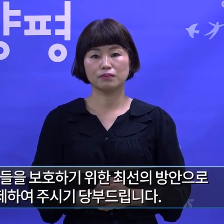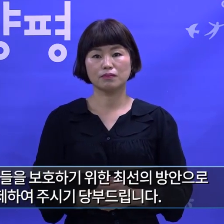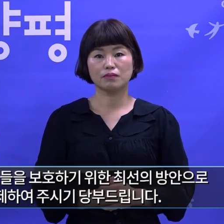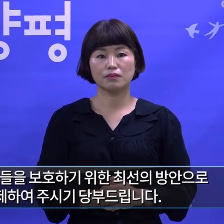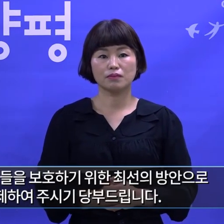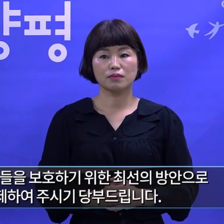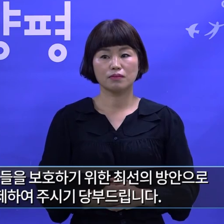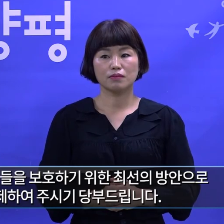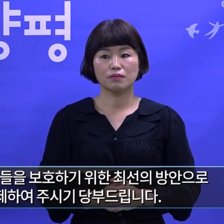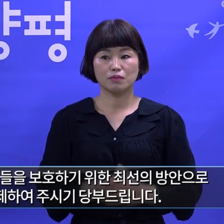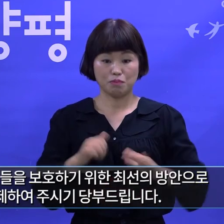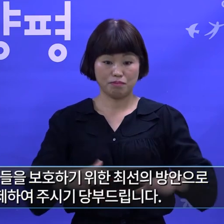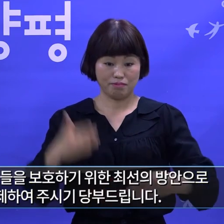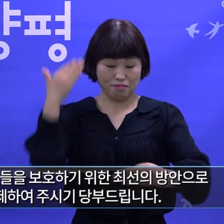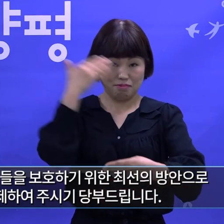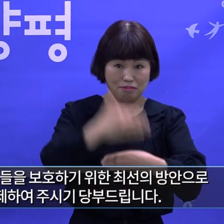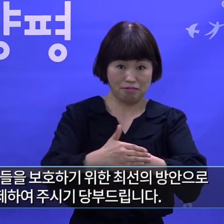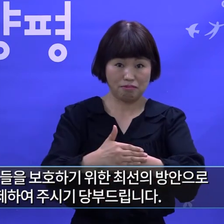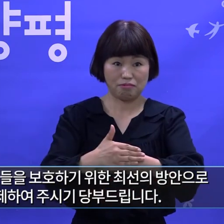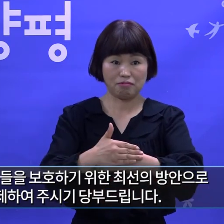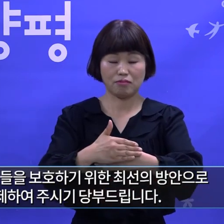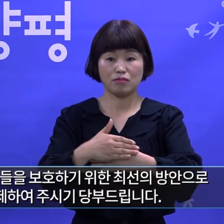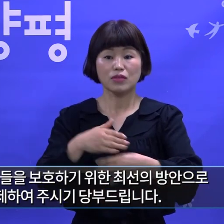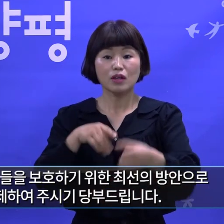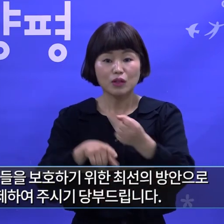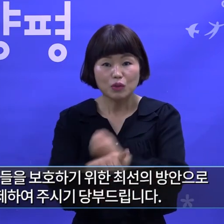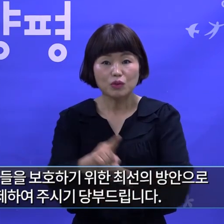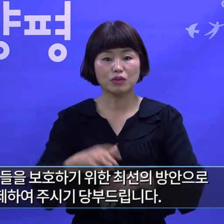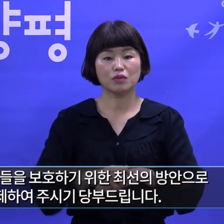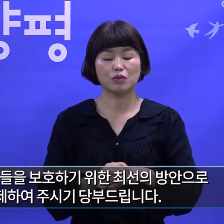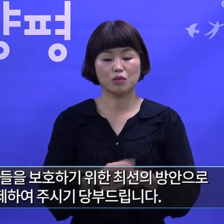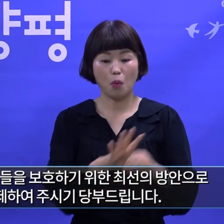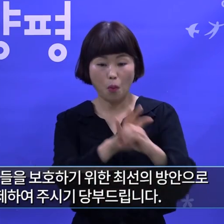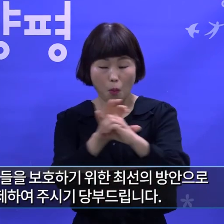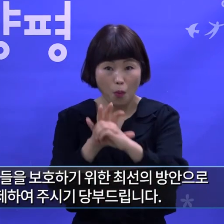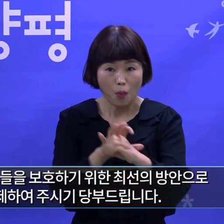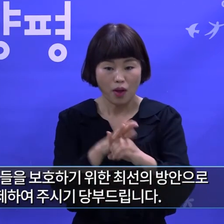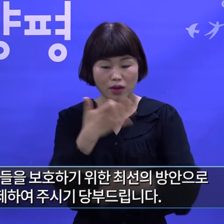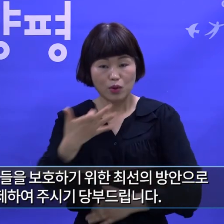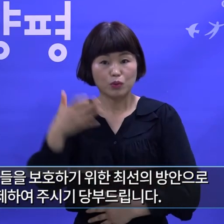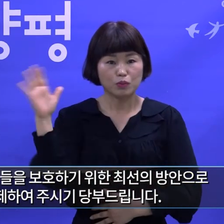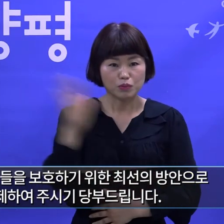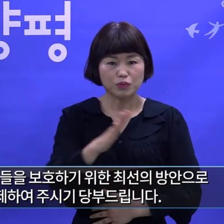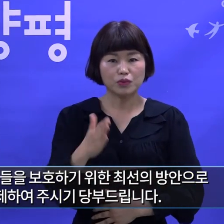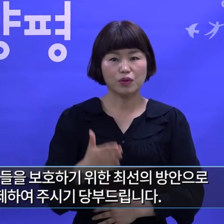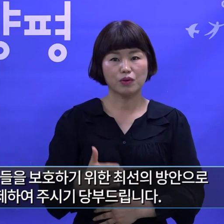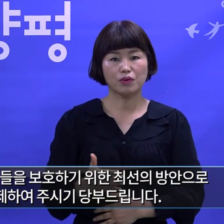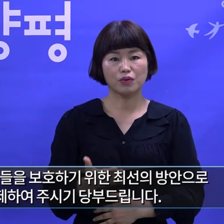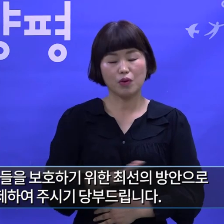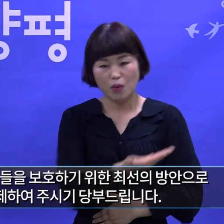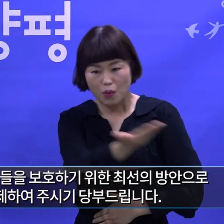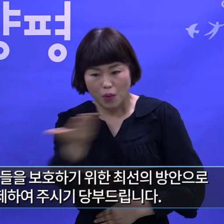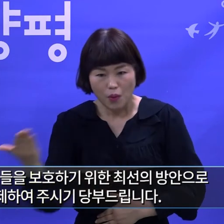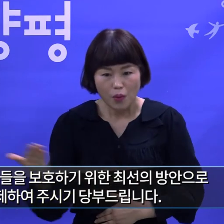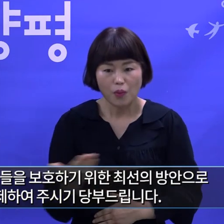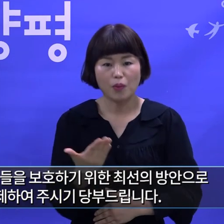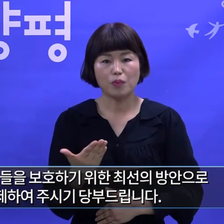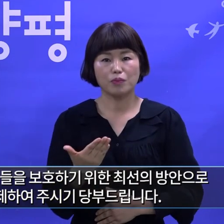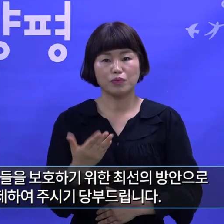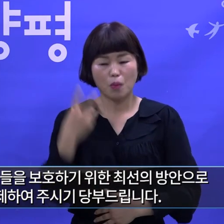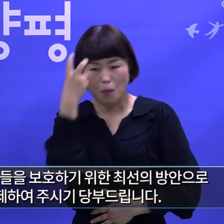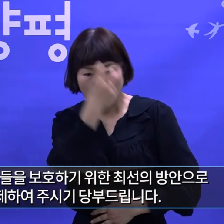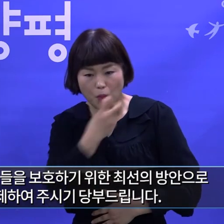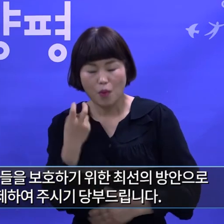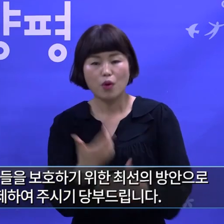이번 통제 조치는 코로나19로부터 우리 국민들을 보호하기 위한 최선의 방안으로